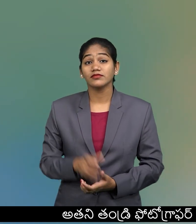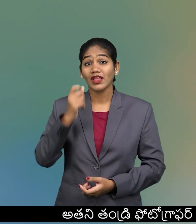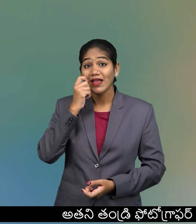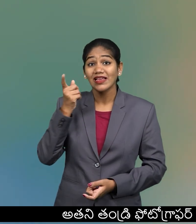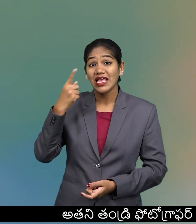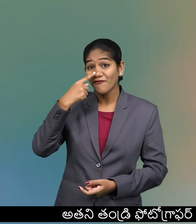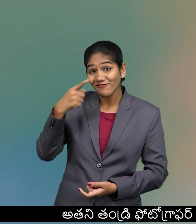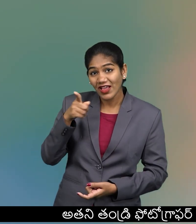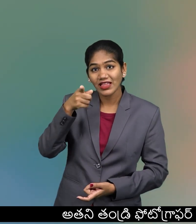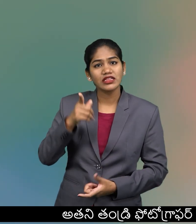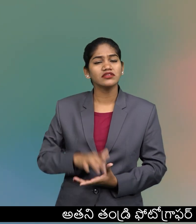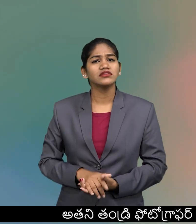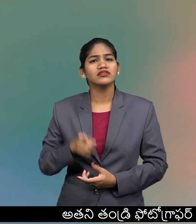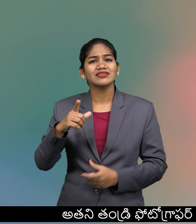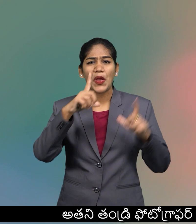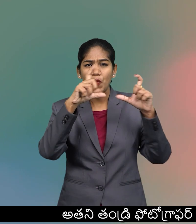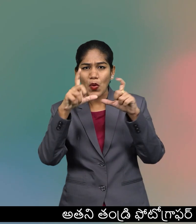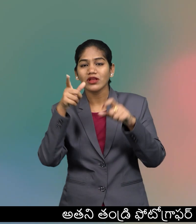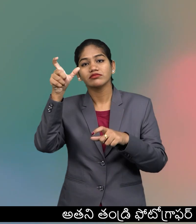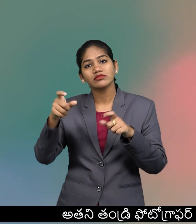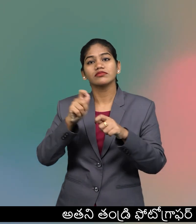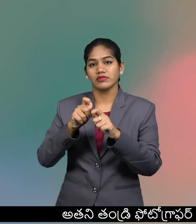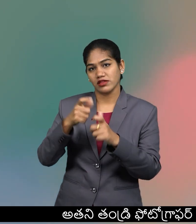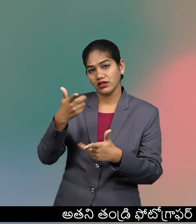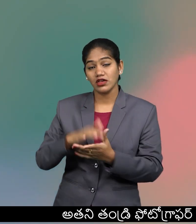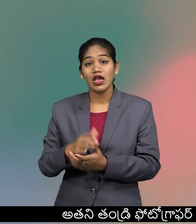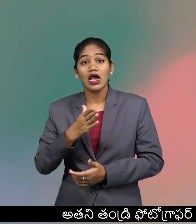అతని తండ్రి ఫోటోగ్రాఫర్ మరియు అతని తల్లి విశాఖపట్నం.